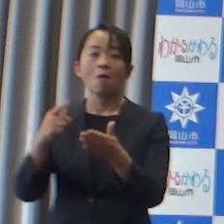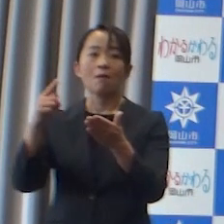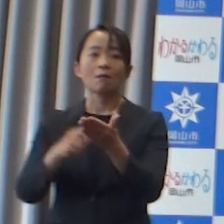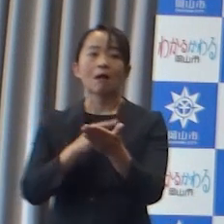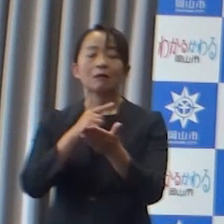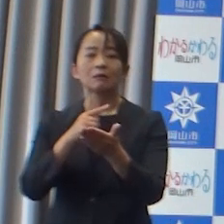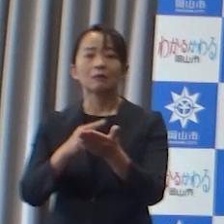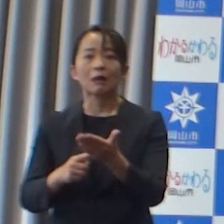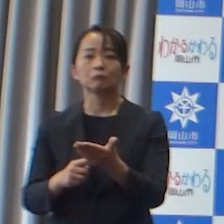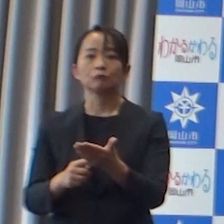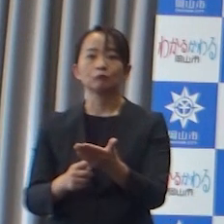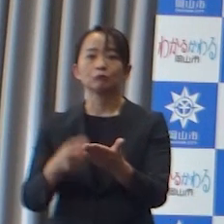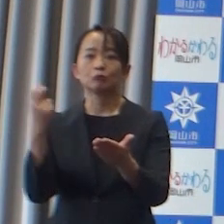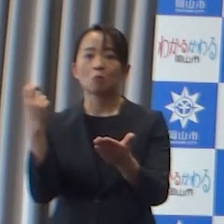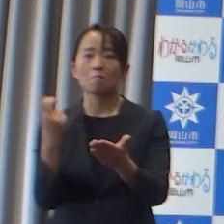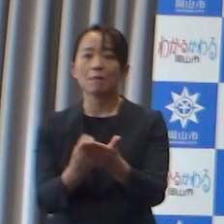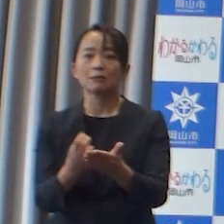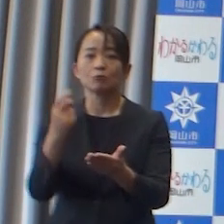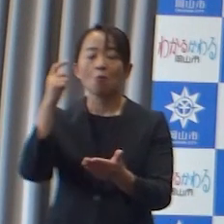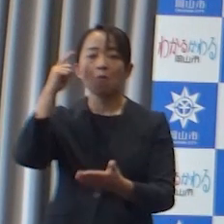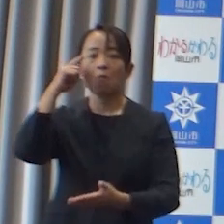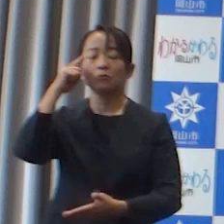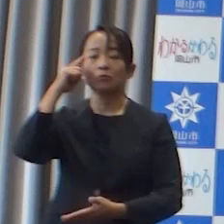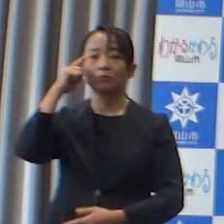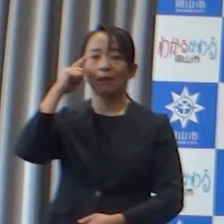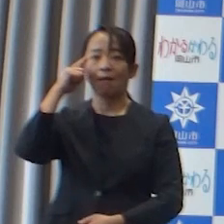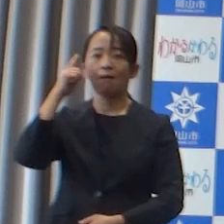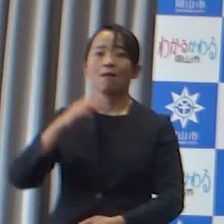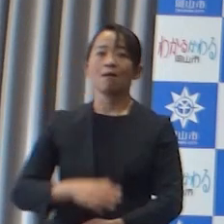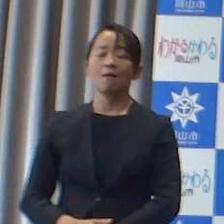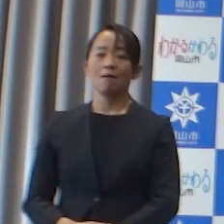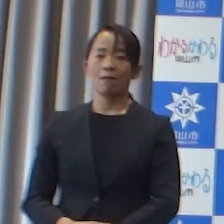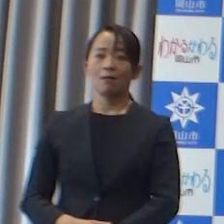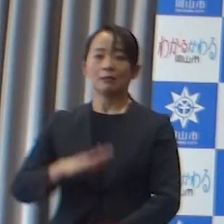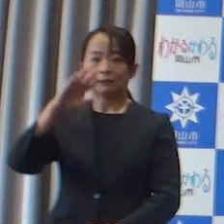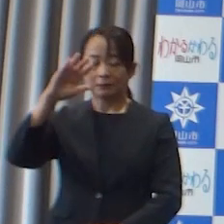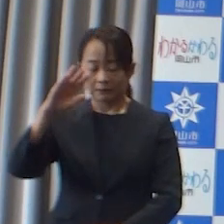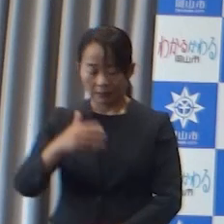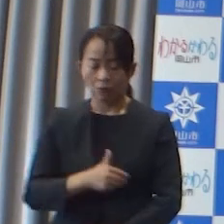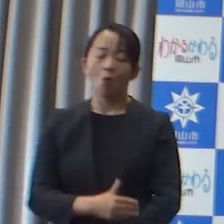だったと思っておりますけれども、ただ